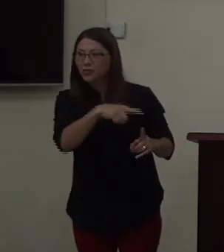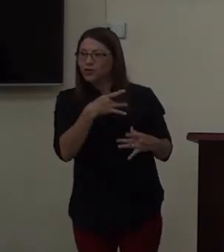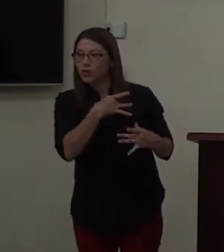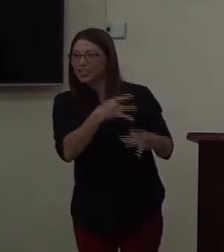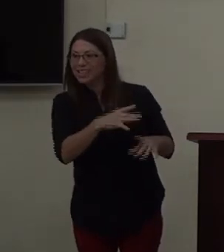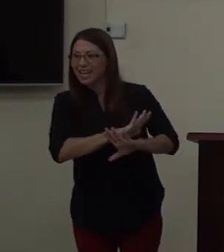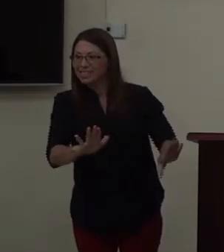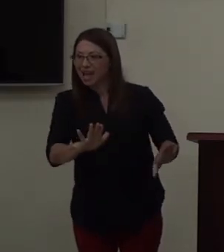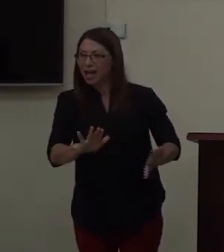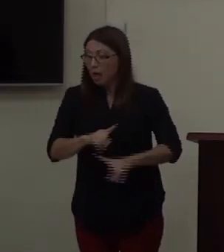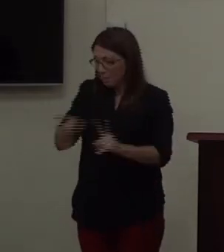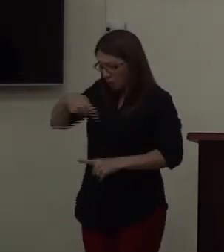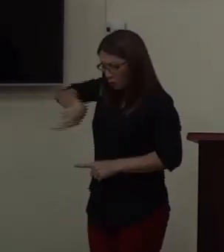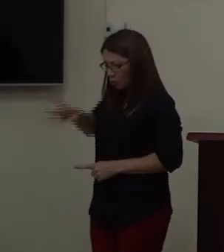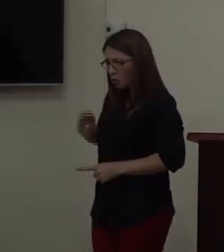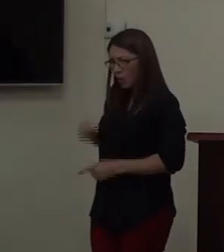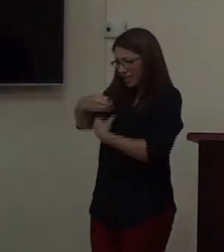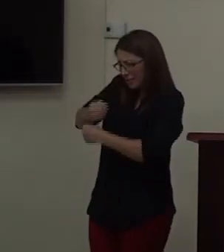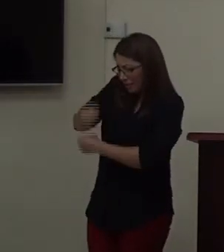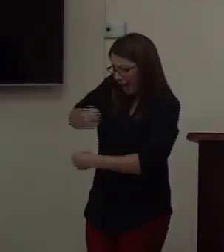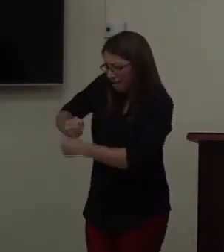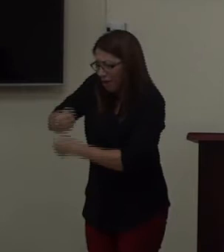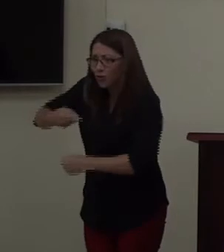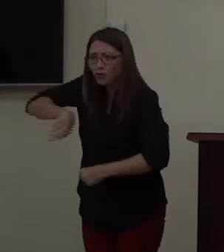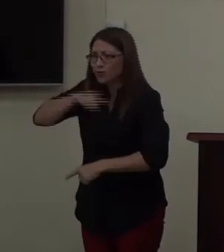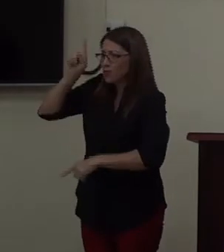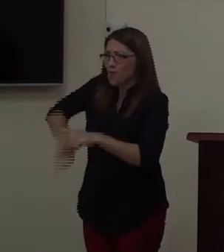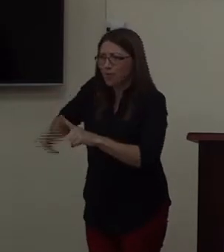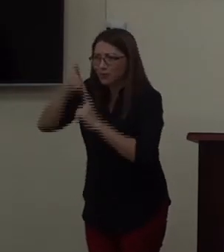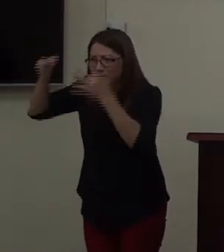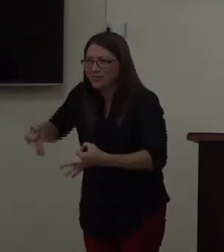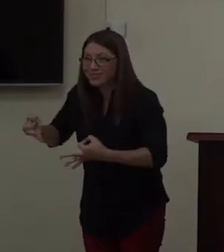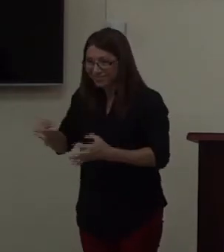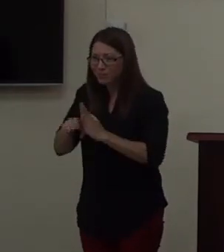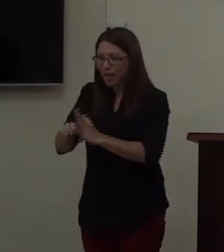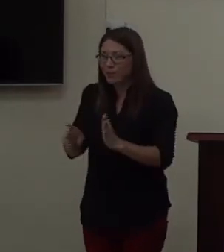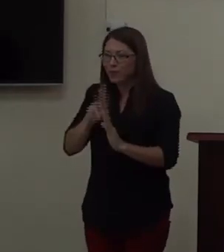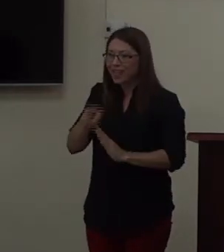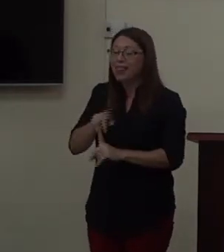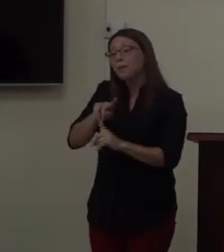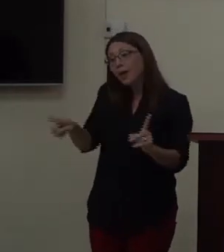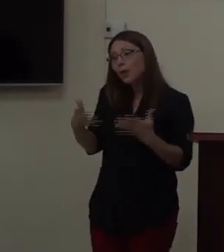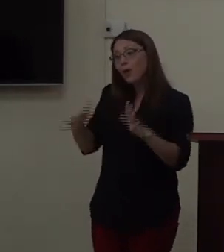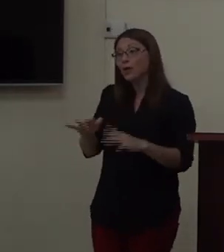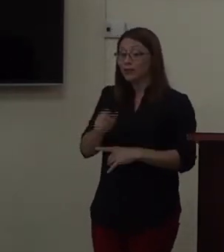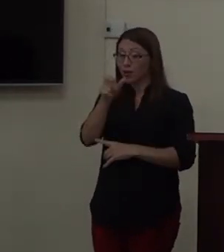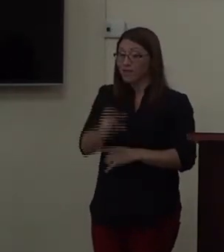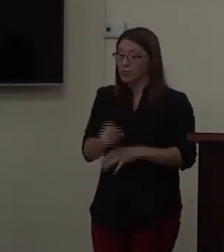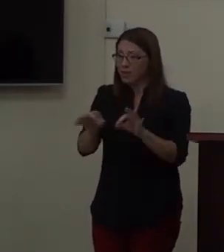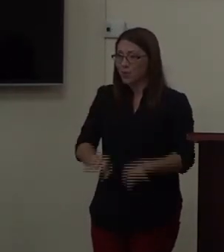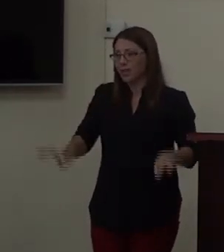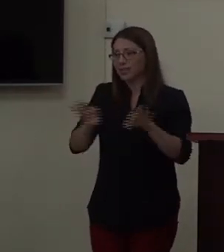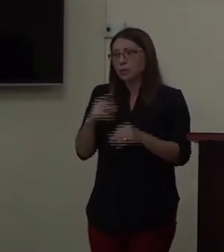nosotros que somos los que estamos haciendo el trabajo no tenemos capacidad de decisión, por ejemplo, ¿verdad? Entonces, pero bueno, es una figura importantísima, solo